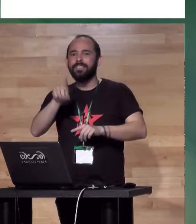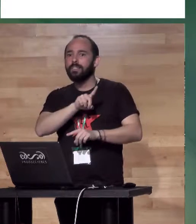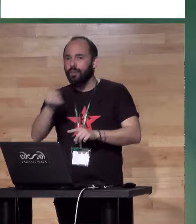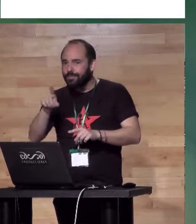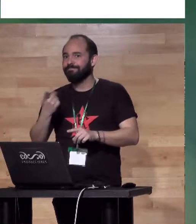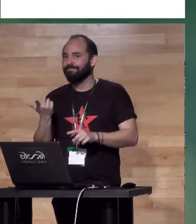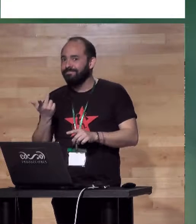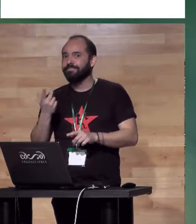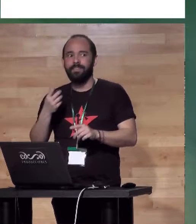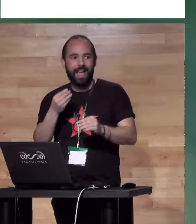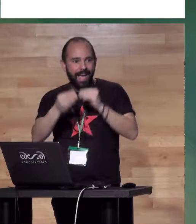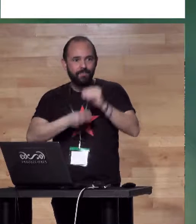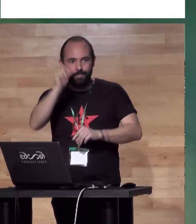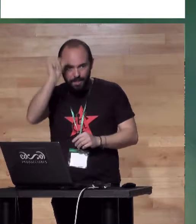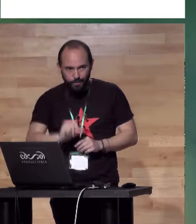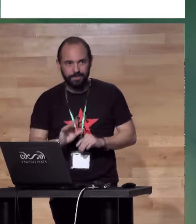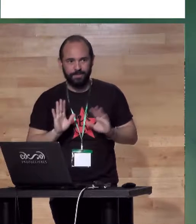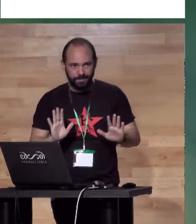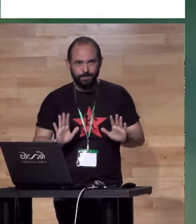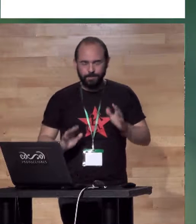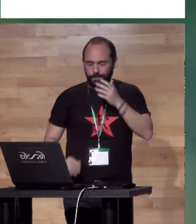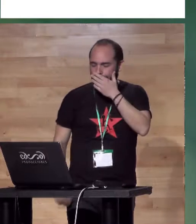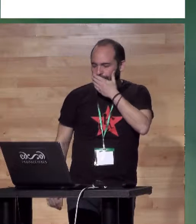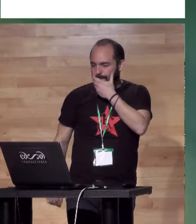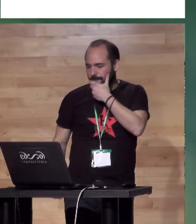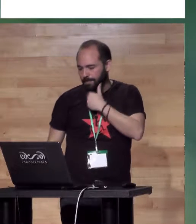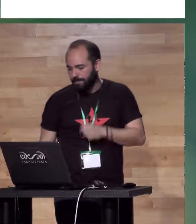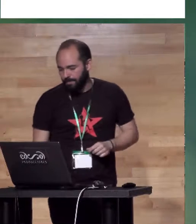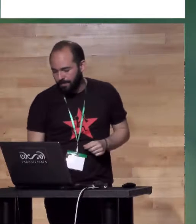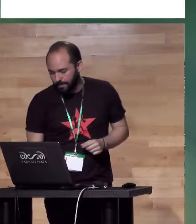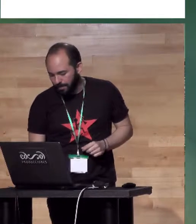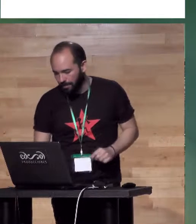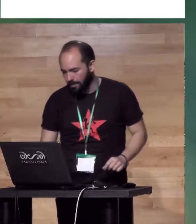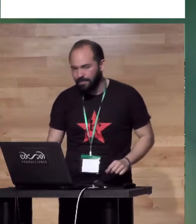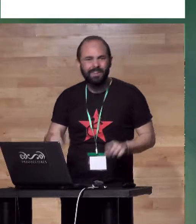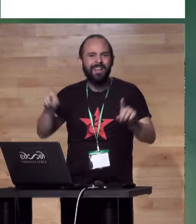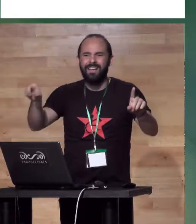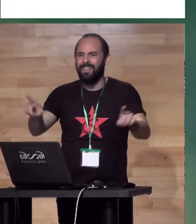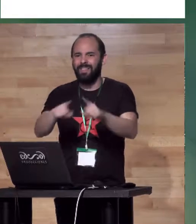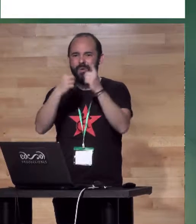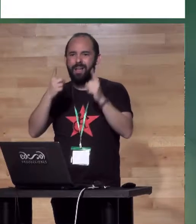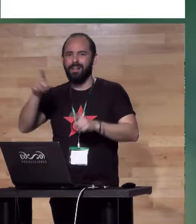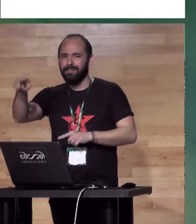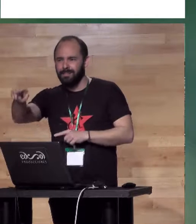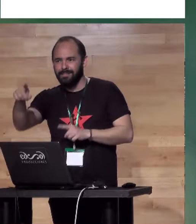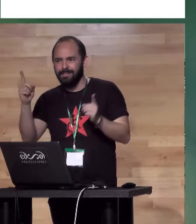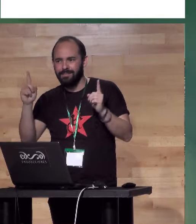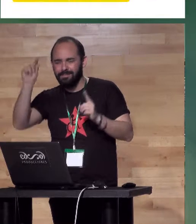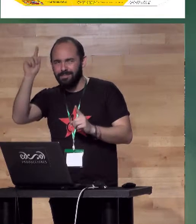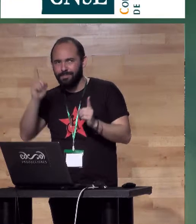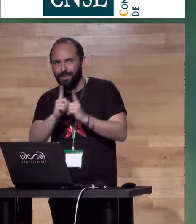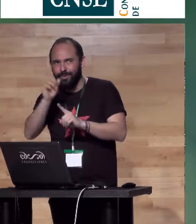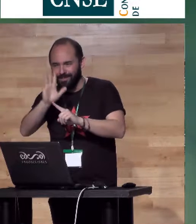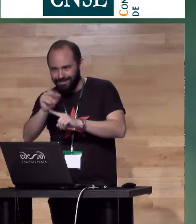película puede conllevar 2 horas de trabajo. O sea, fijaos el trabajo extremo que puede tener elaborar una película